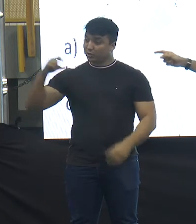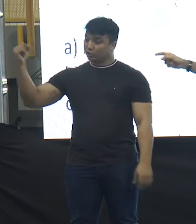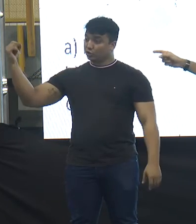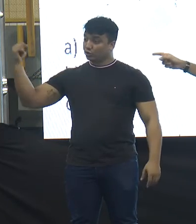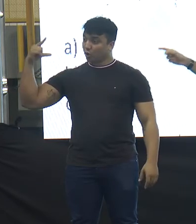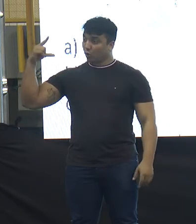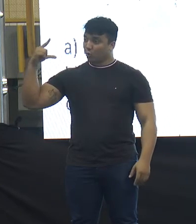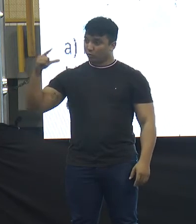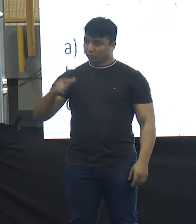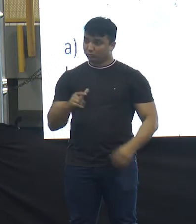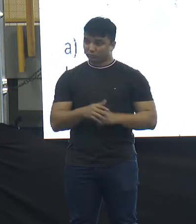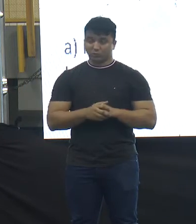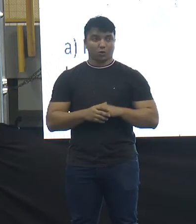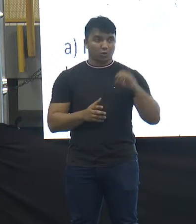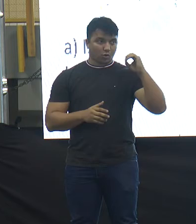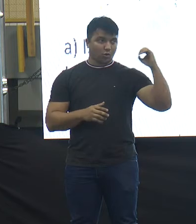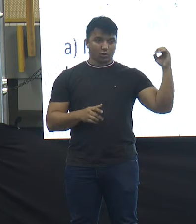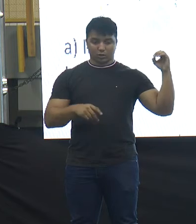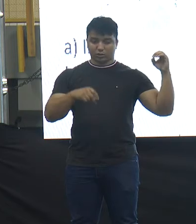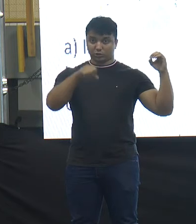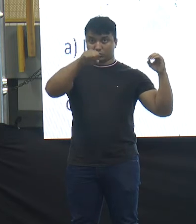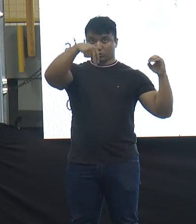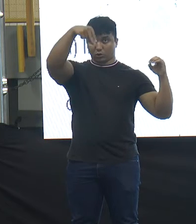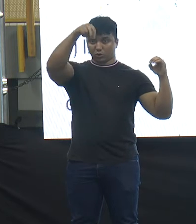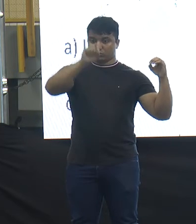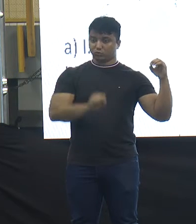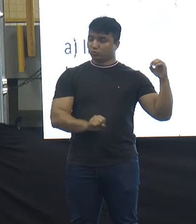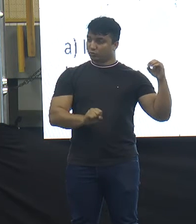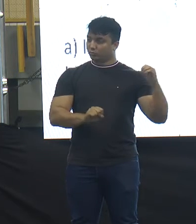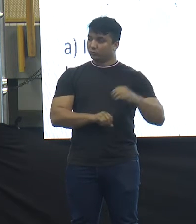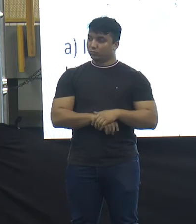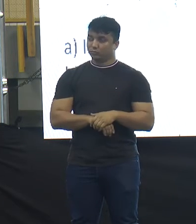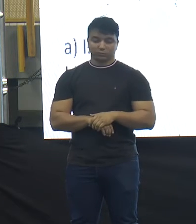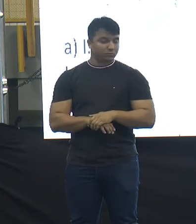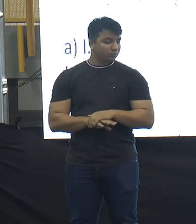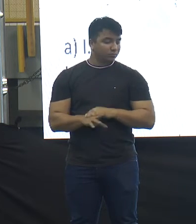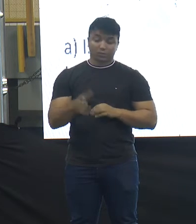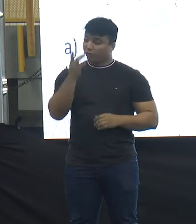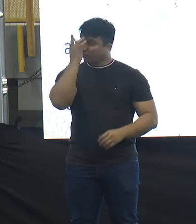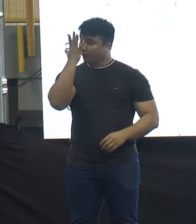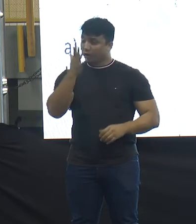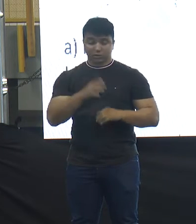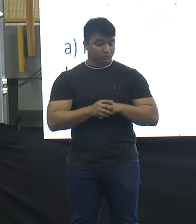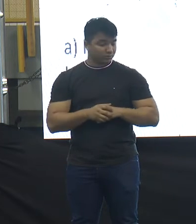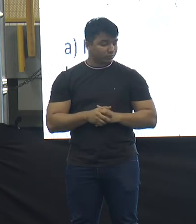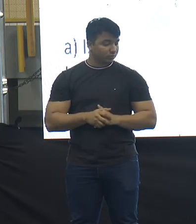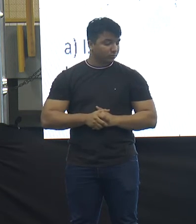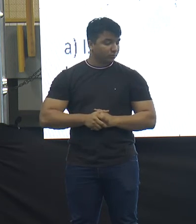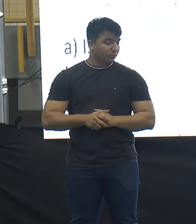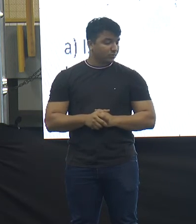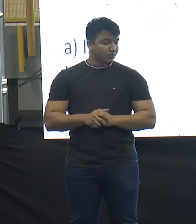aqui, oeste aqui, norte lá, sul aqui. Olha como facilitou, norte está lá em cima.